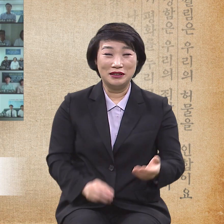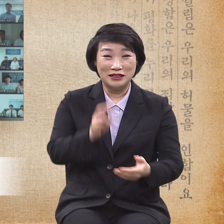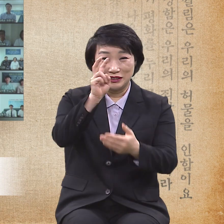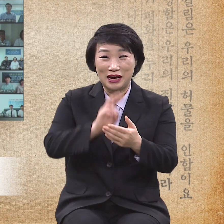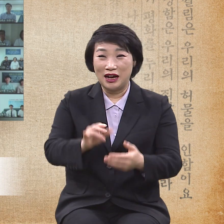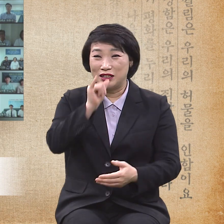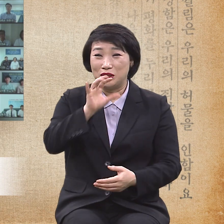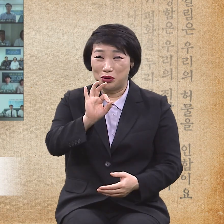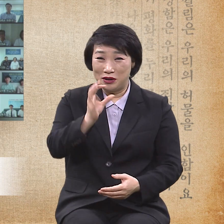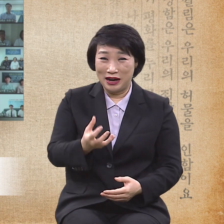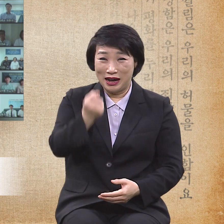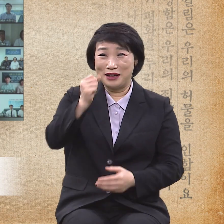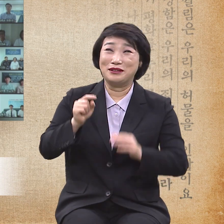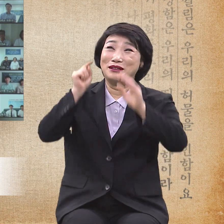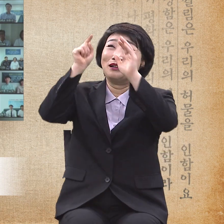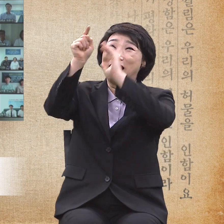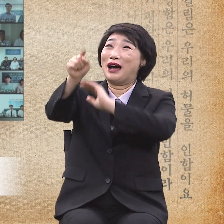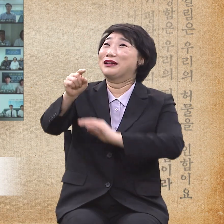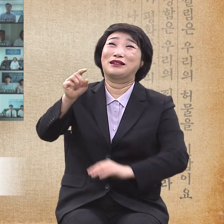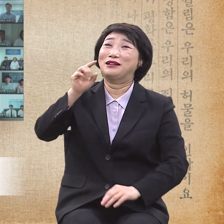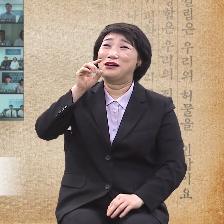돈으로도 못 가요.